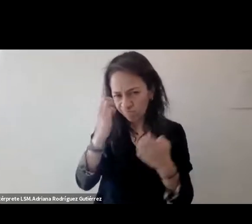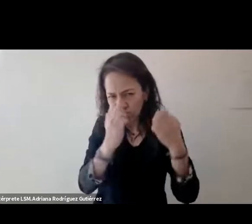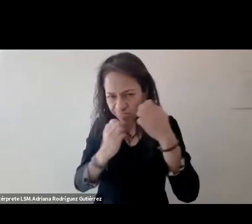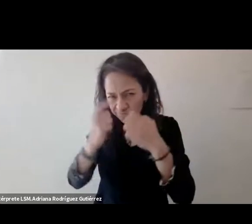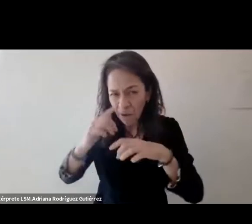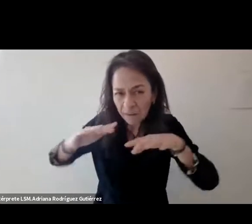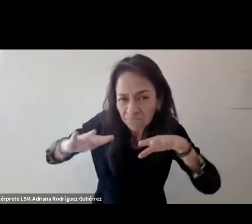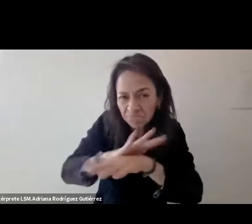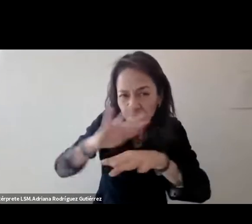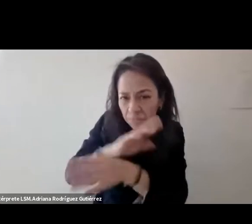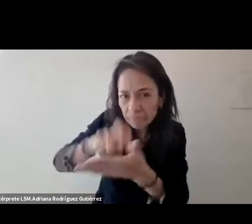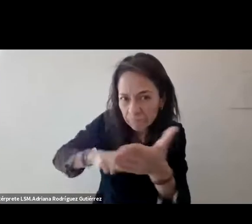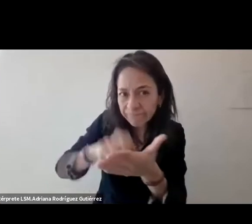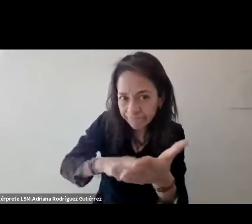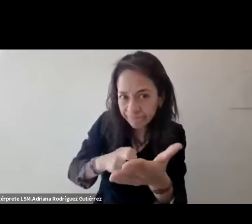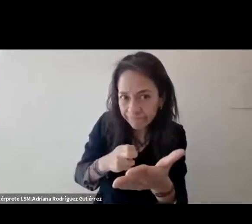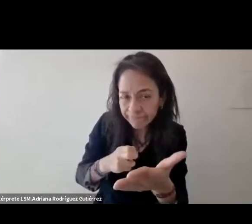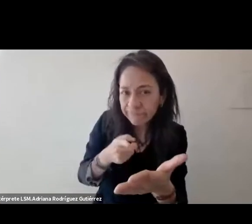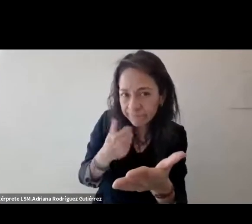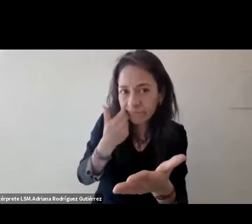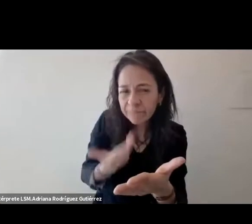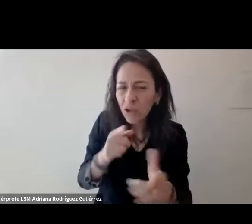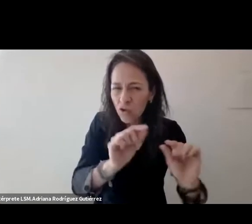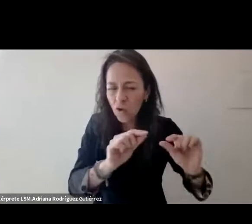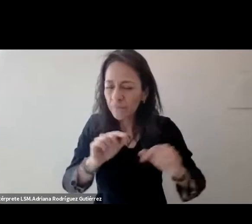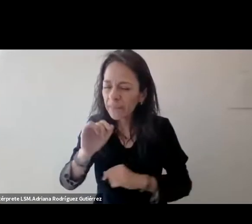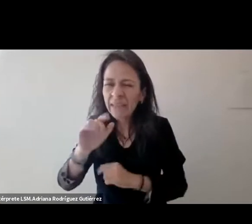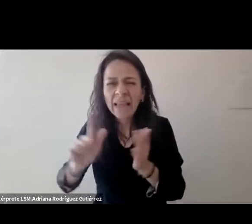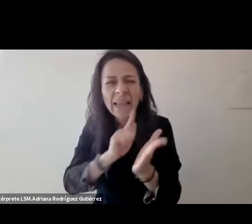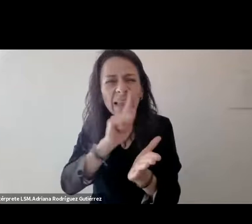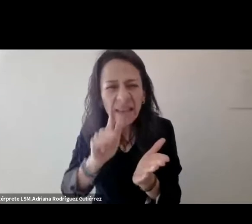Análisis. Lo checo a la reforma del LISR.